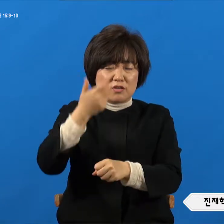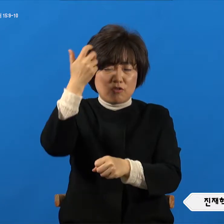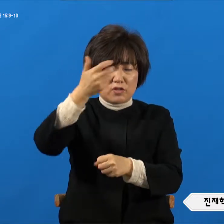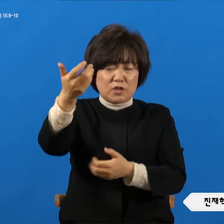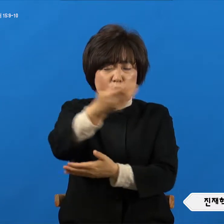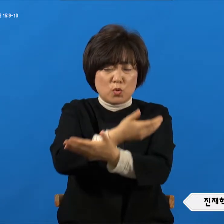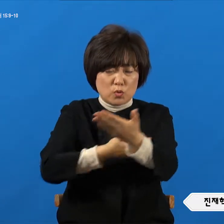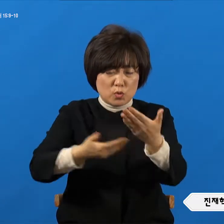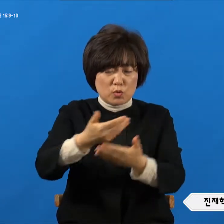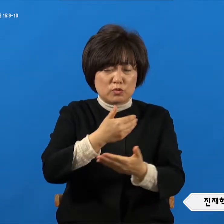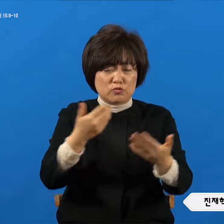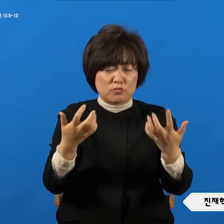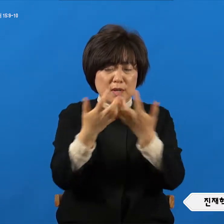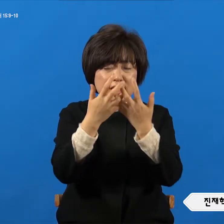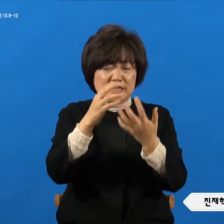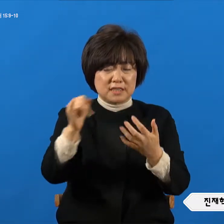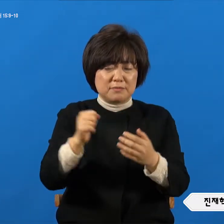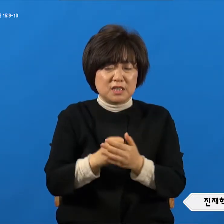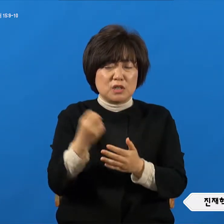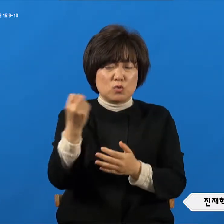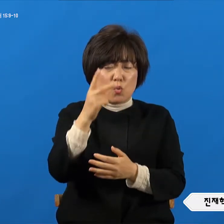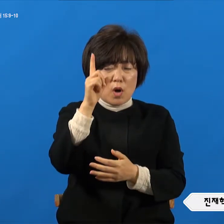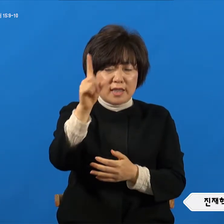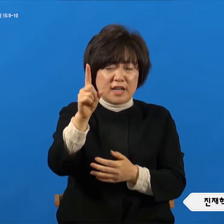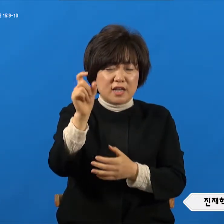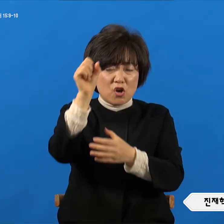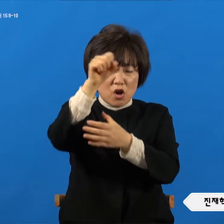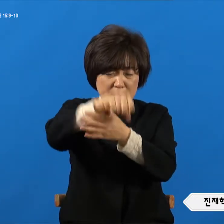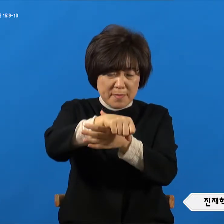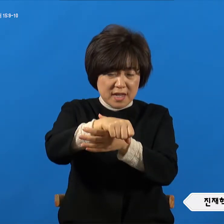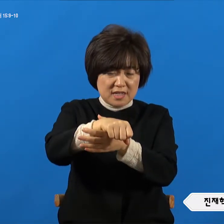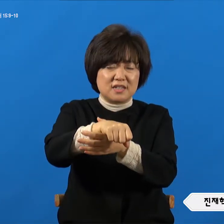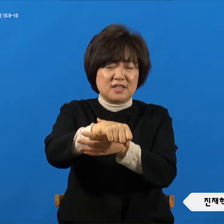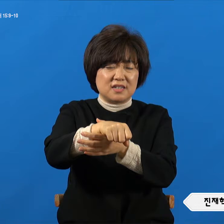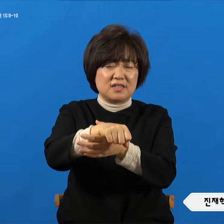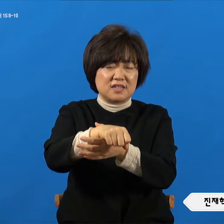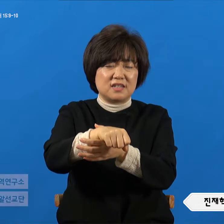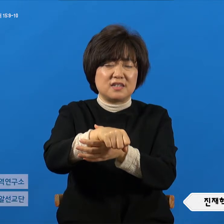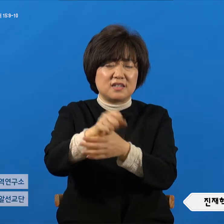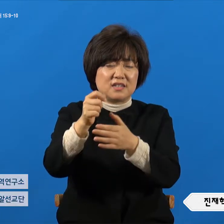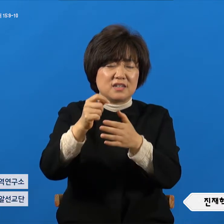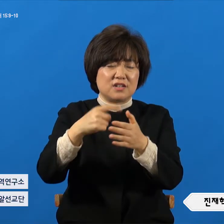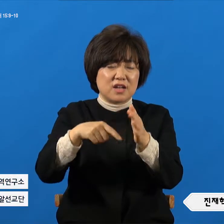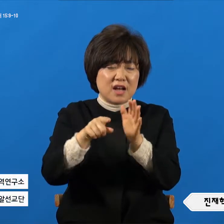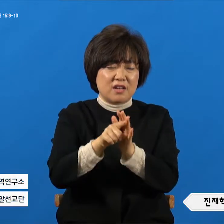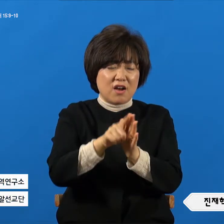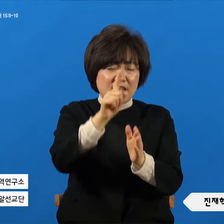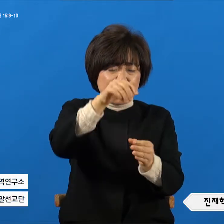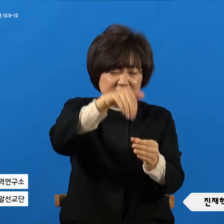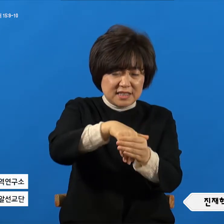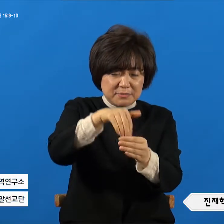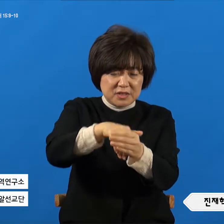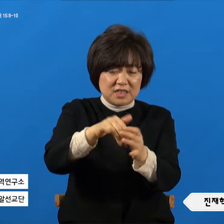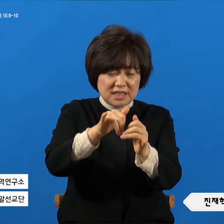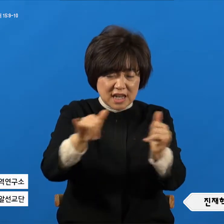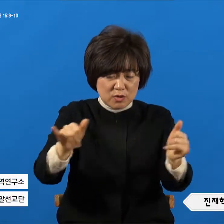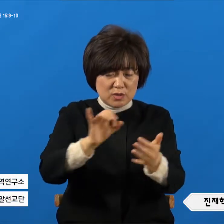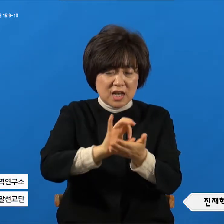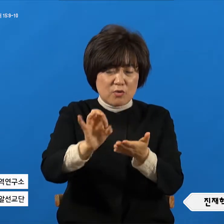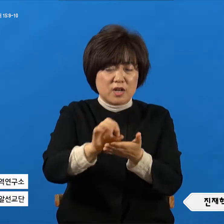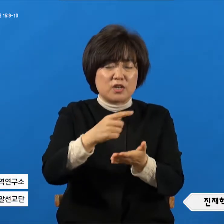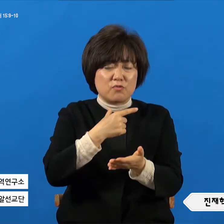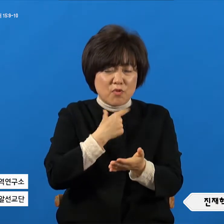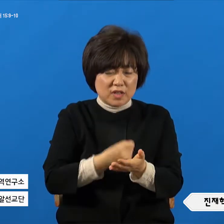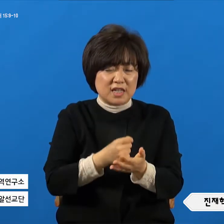교통 충만하심이 또 하나의 열매를 향해 하나님의 심은 자로 서기를 원하는 하나님의 사람들